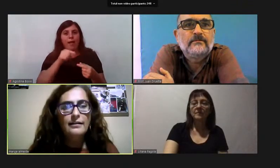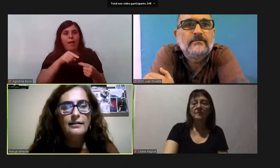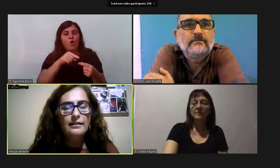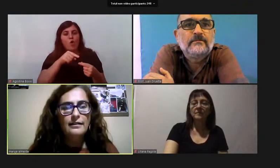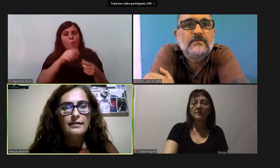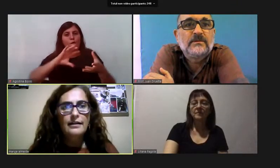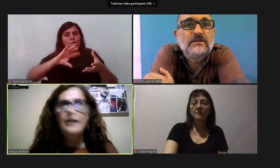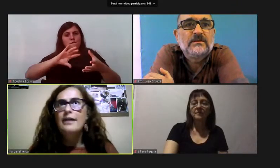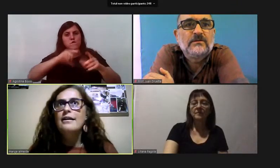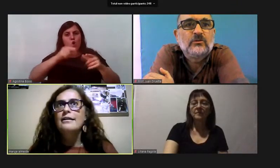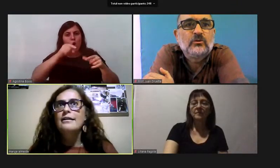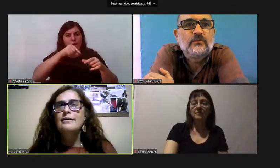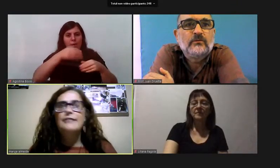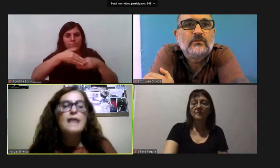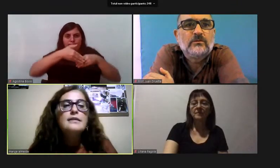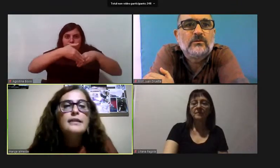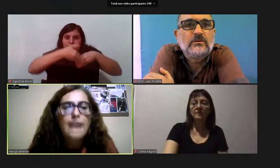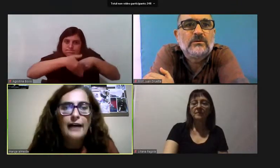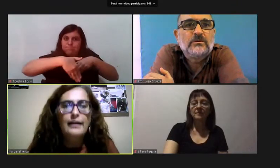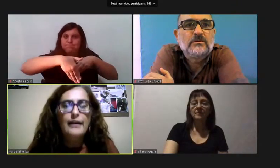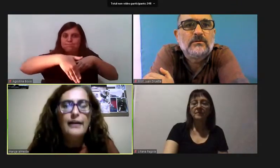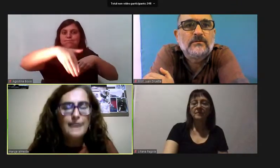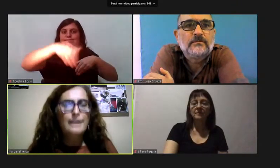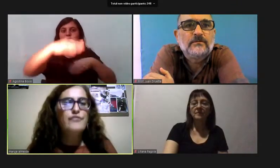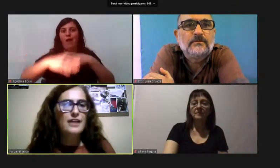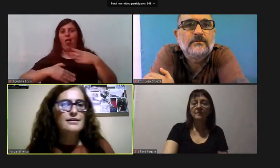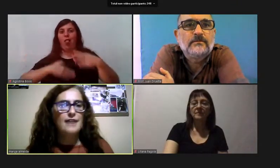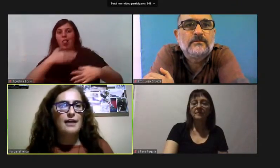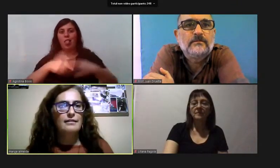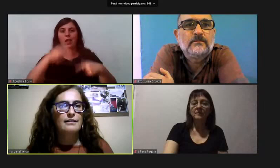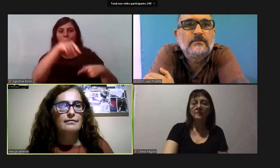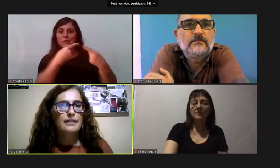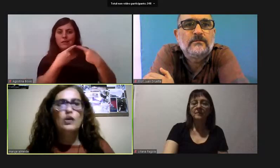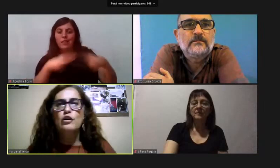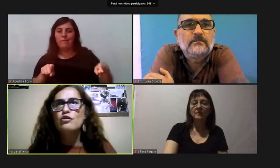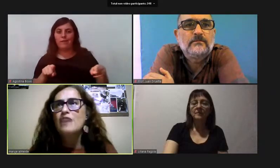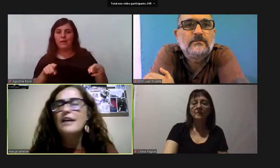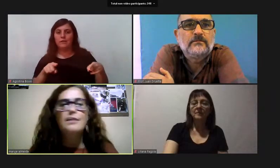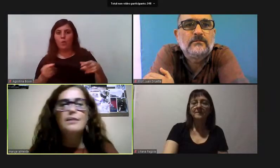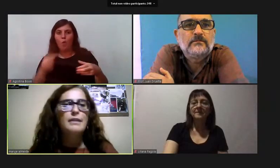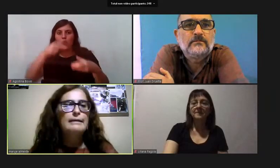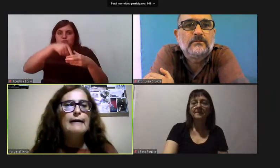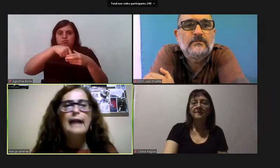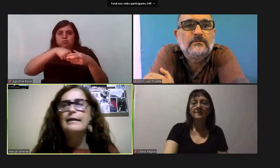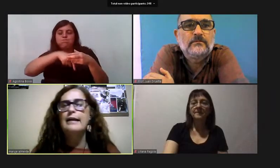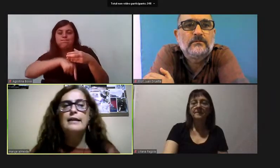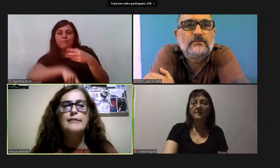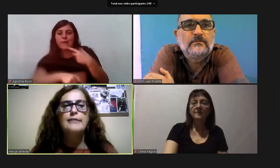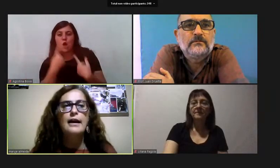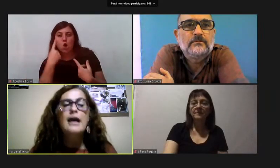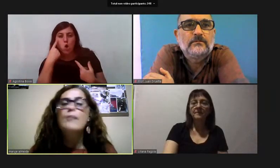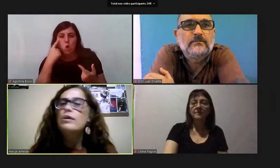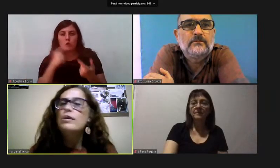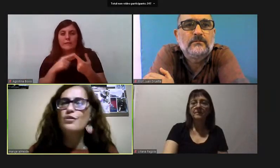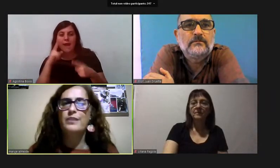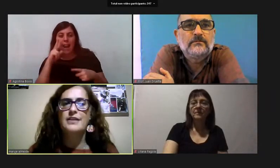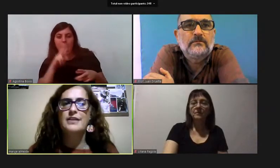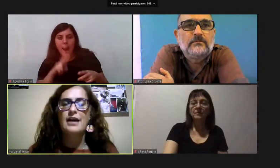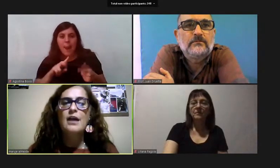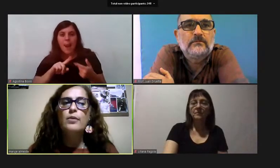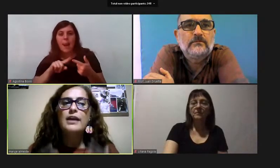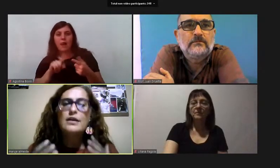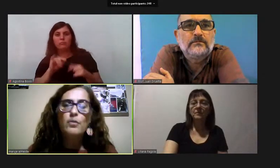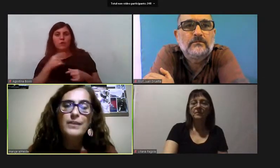oportunidad de transitar esa diferencia, de conocer, de investigar, de analizar, pero sin